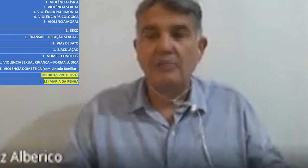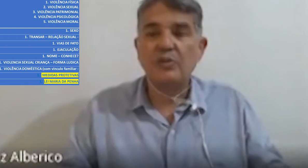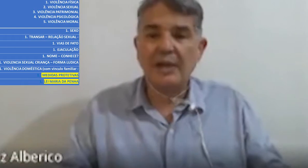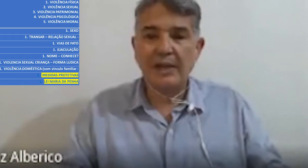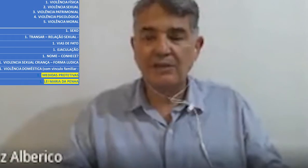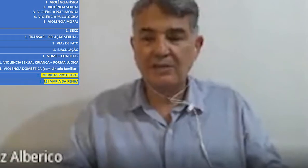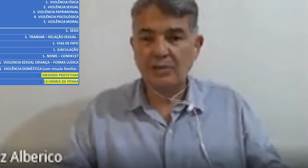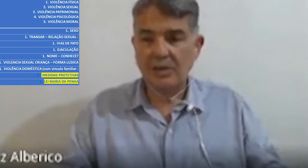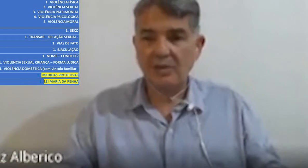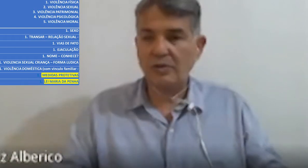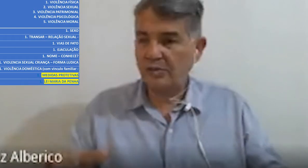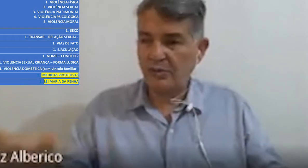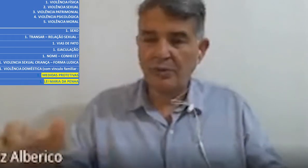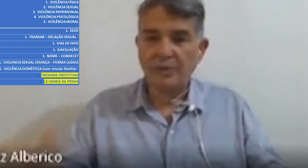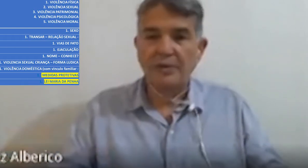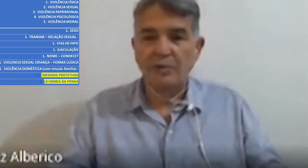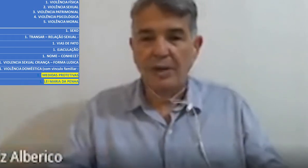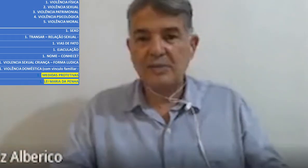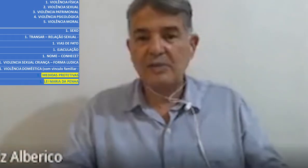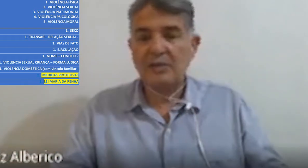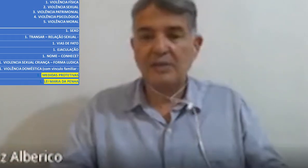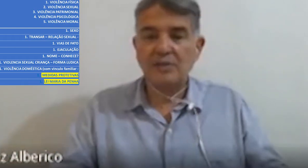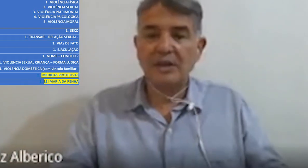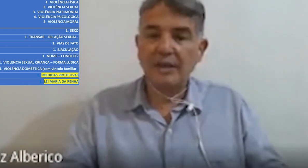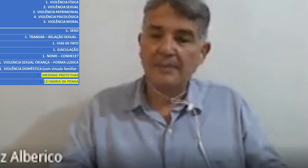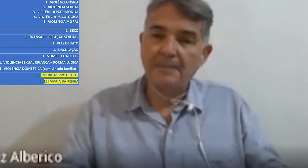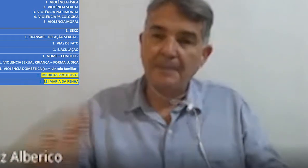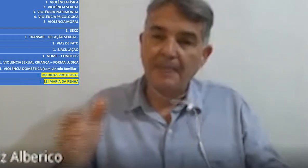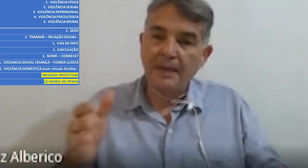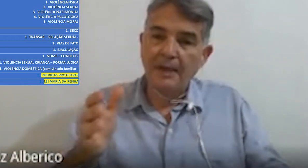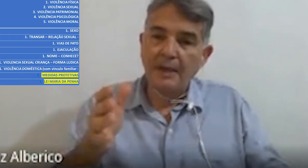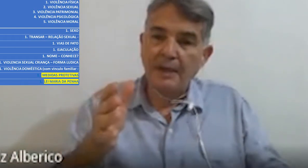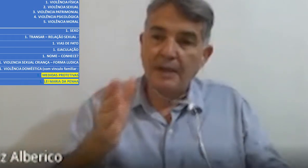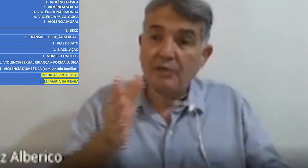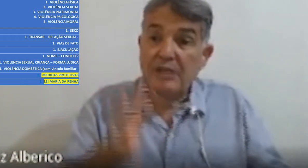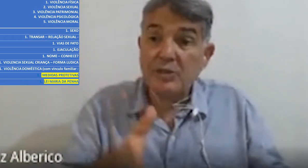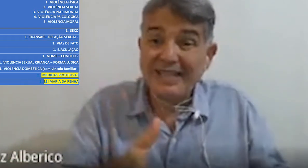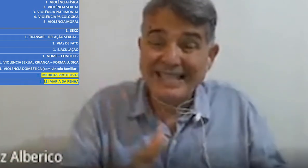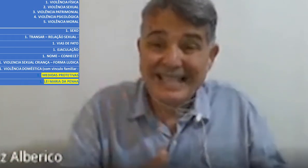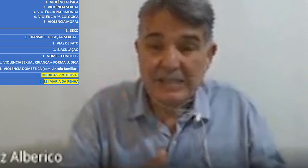mais na ativa do que eu já estou quase pendurando a chuteira, vocês precisam